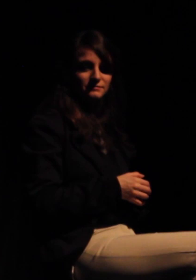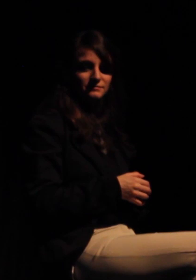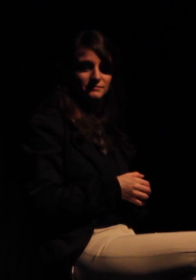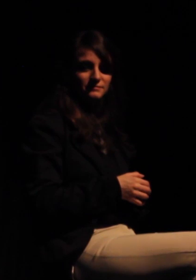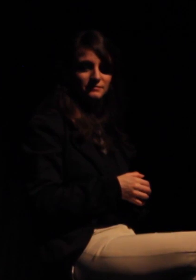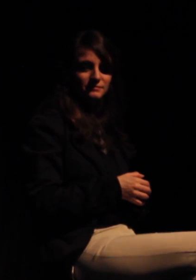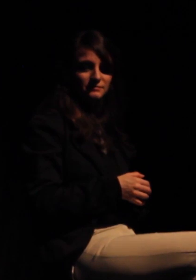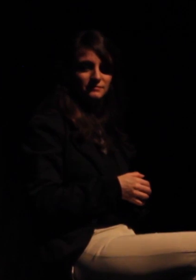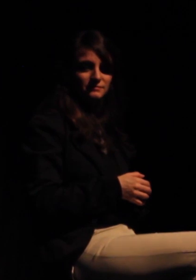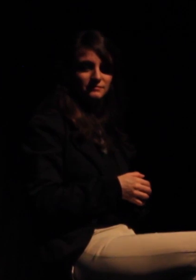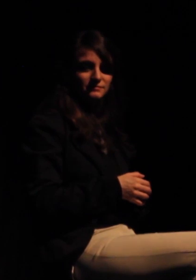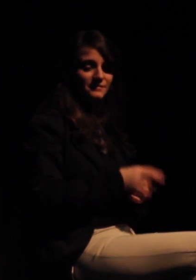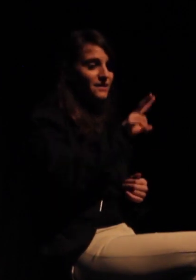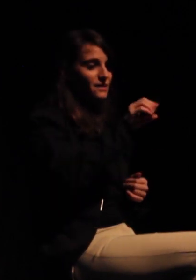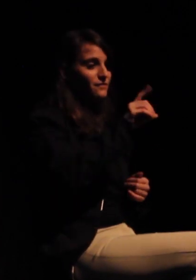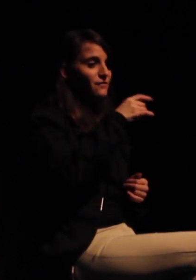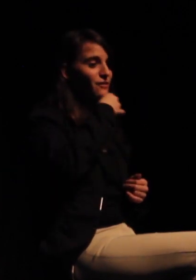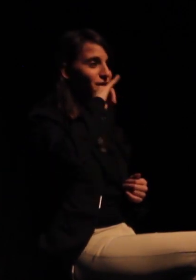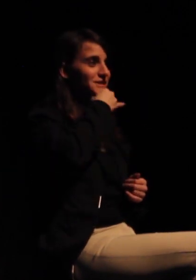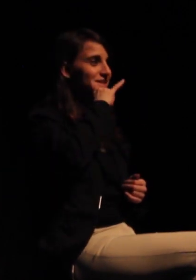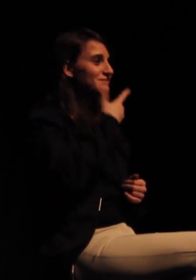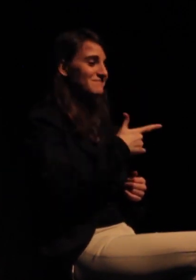Em geral eu peço vodka, mas o Sesc não dão.